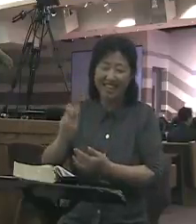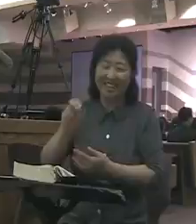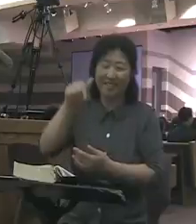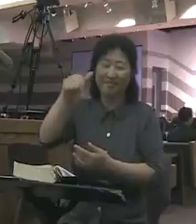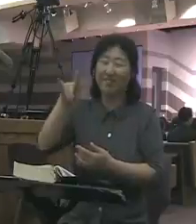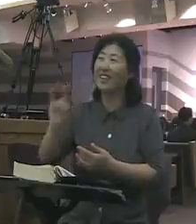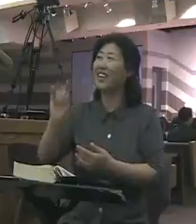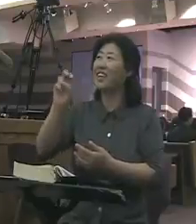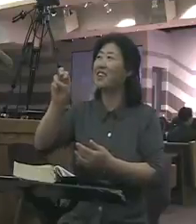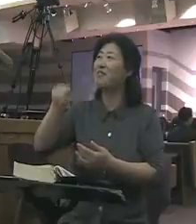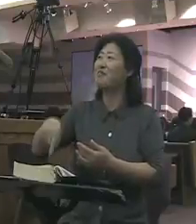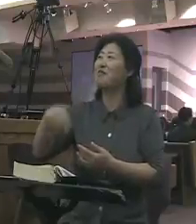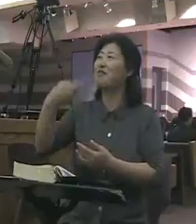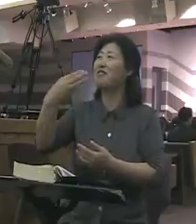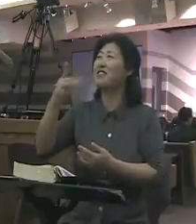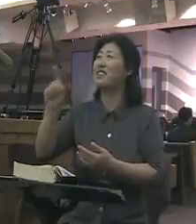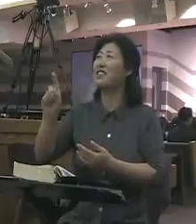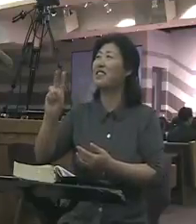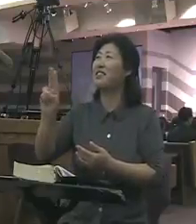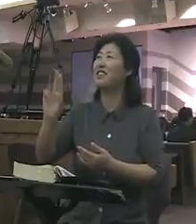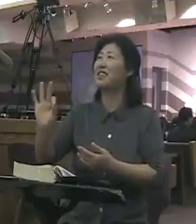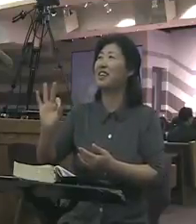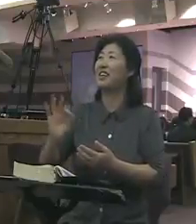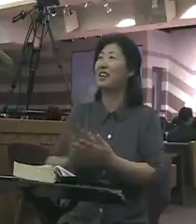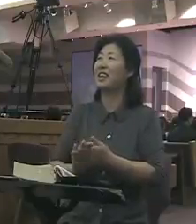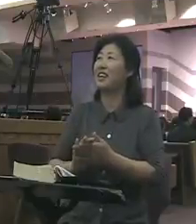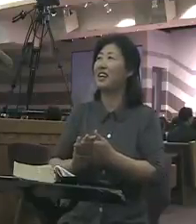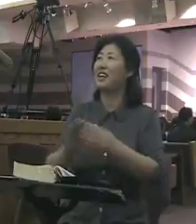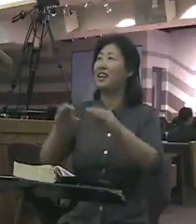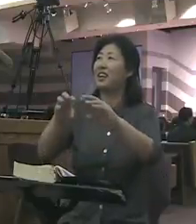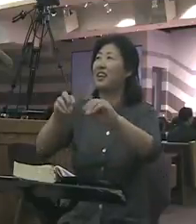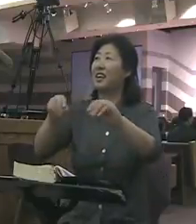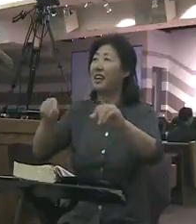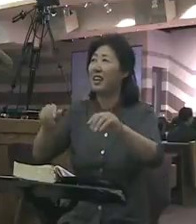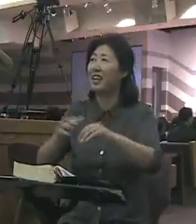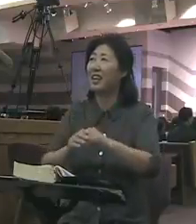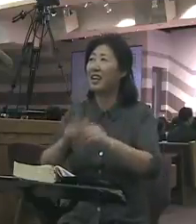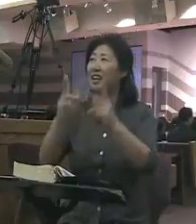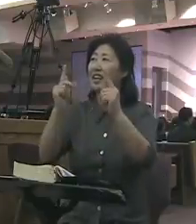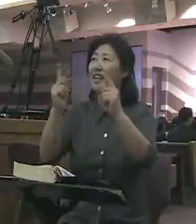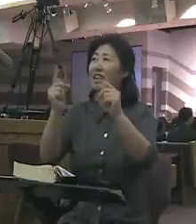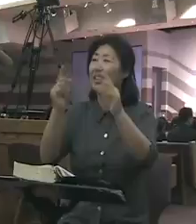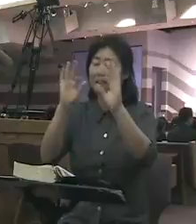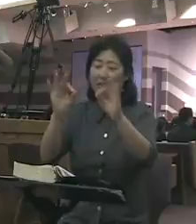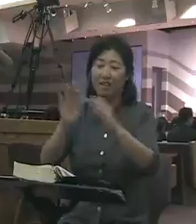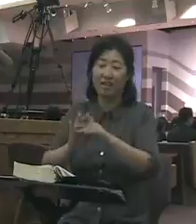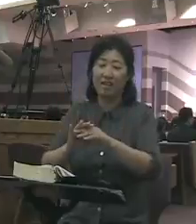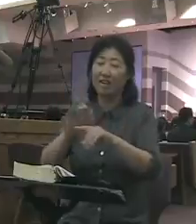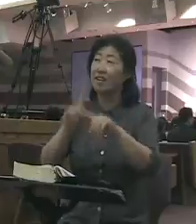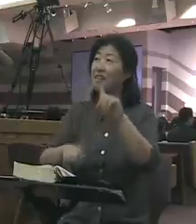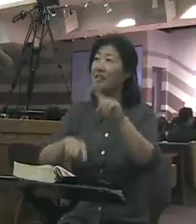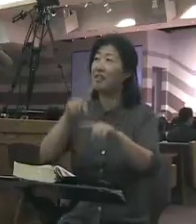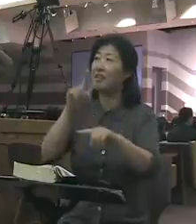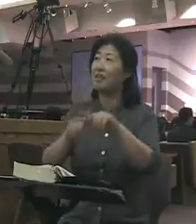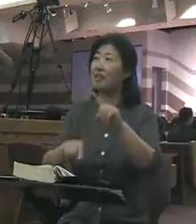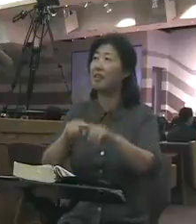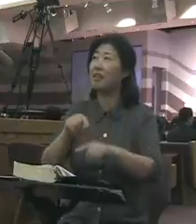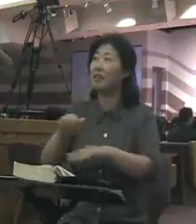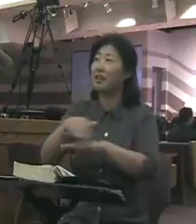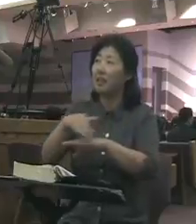옛날에 동생들과 뛰어놀던 그 마당도 보고 살았던 그 TV 보던 마루도, 그리고 그 제가 다녔던 신정초등학교가